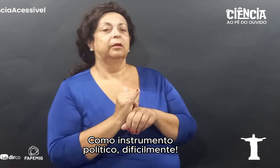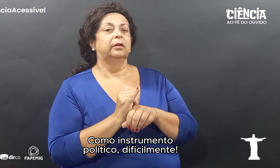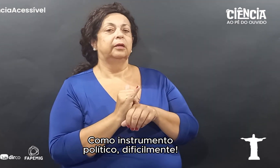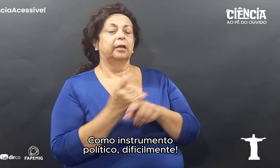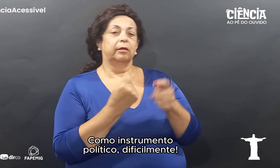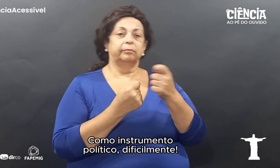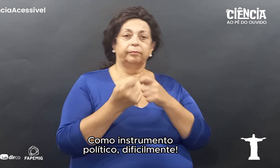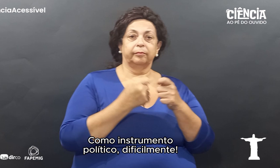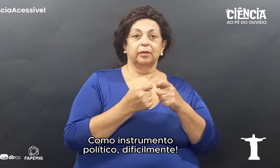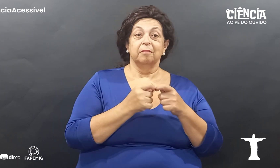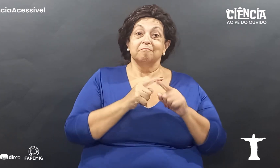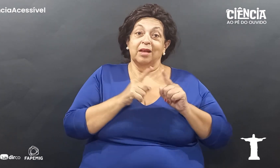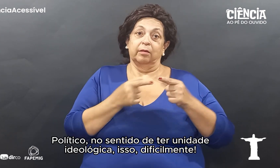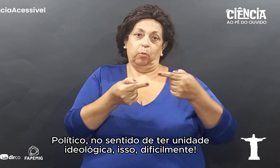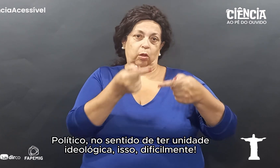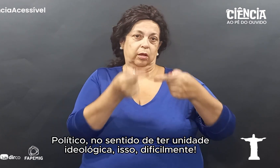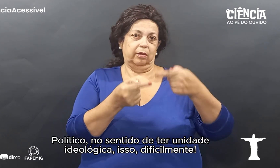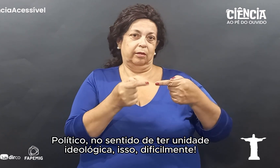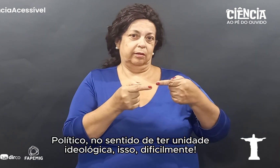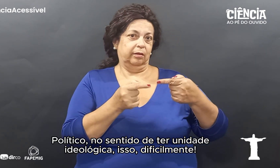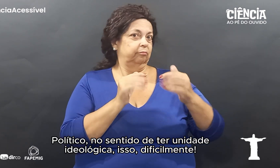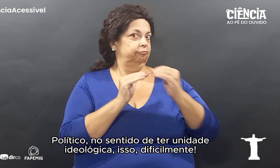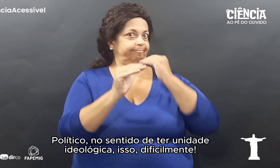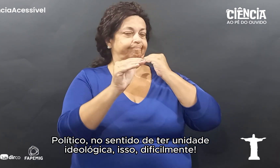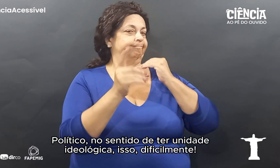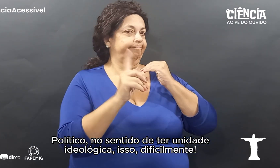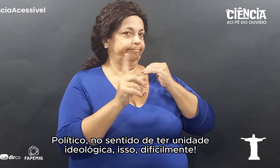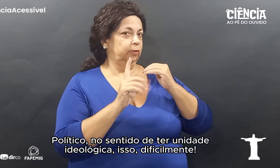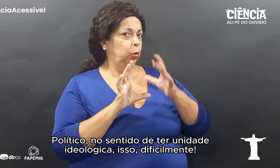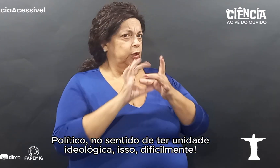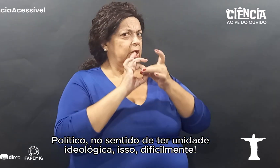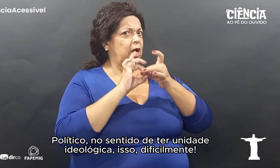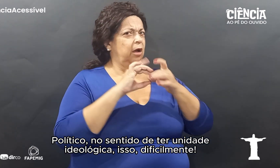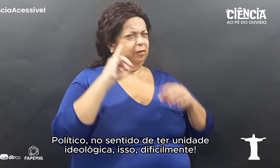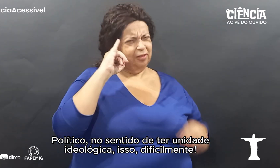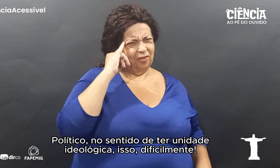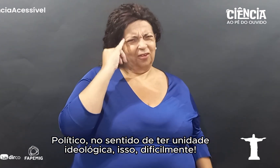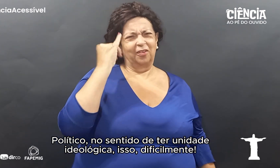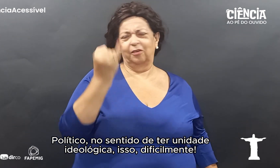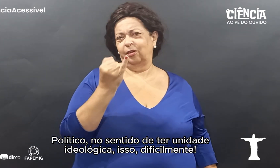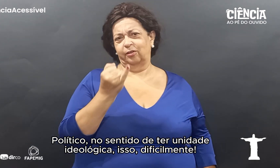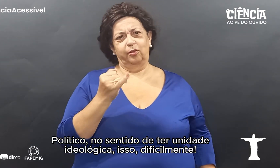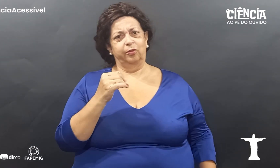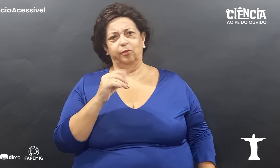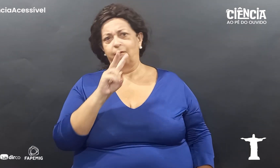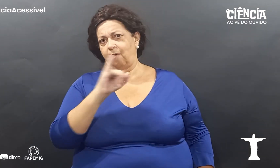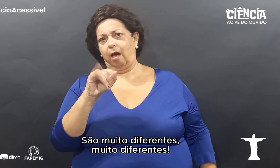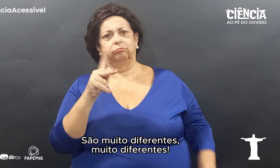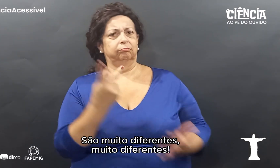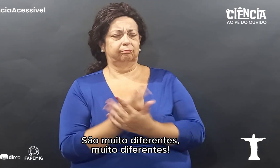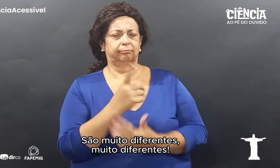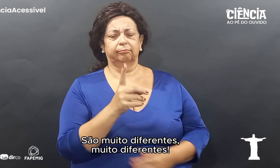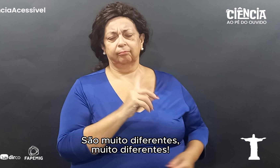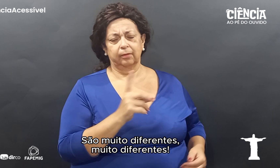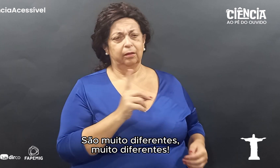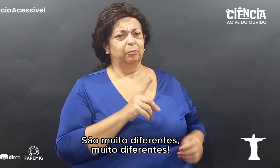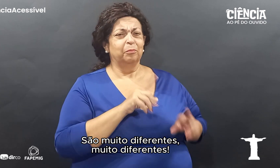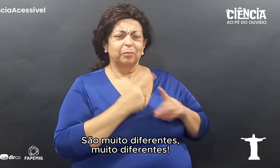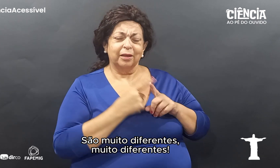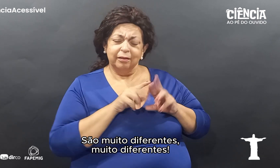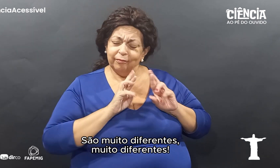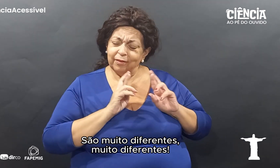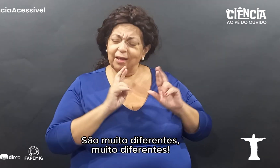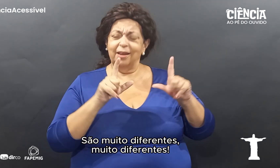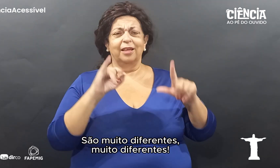político, dificilmente. Político no sentido de ter unidade ideológica, isso dificilmente. São muito